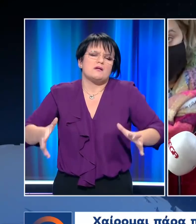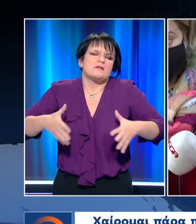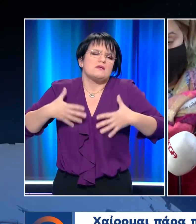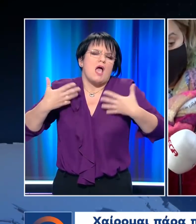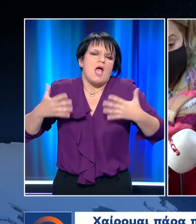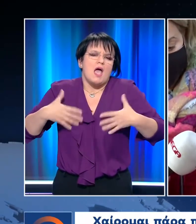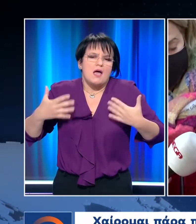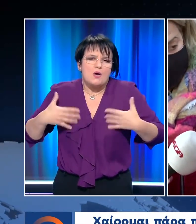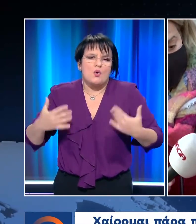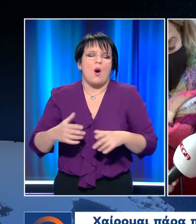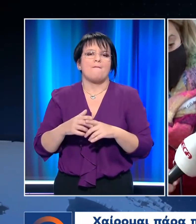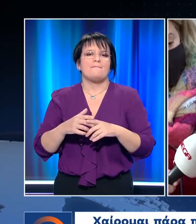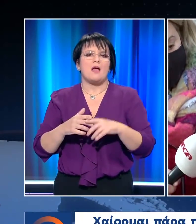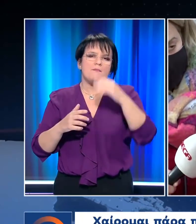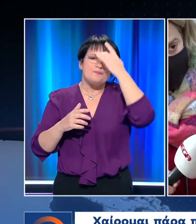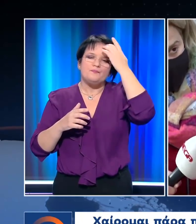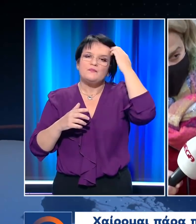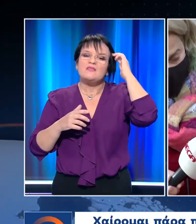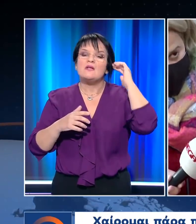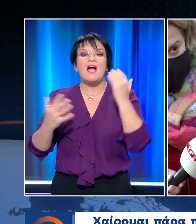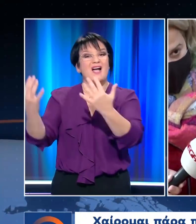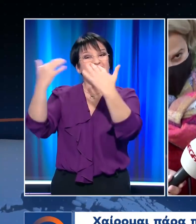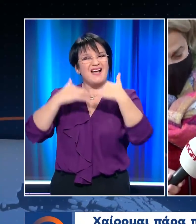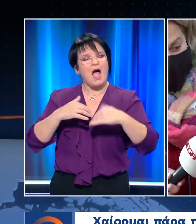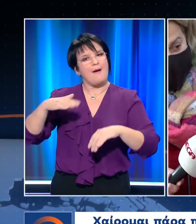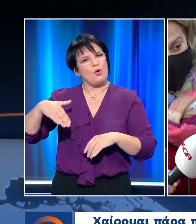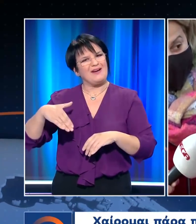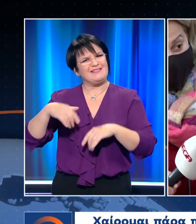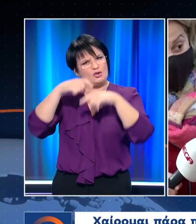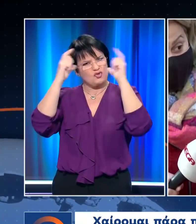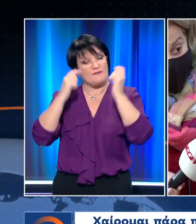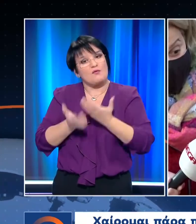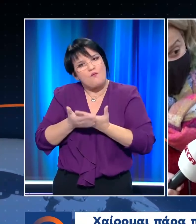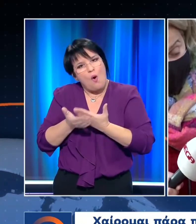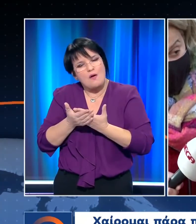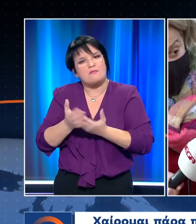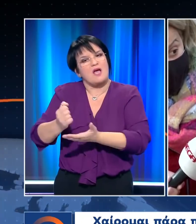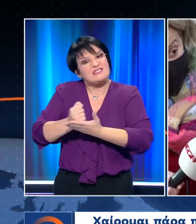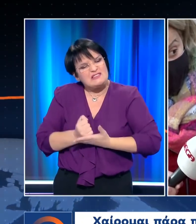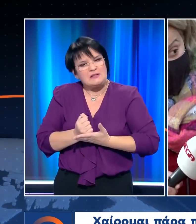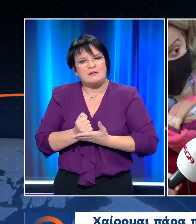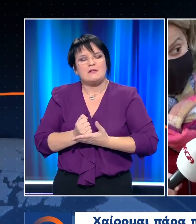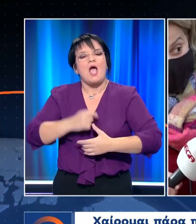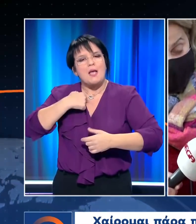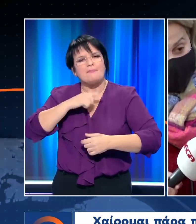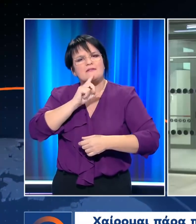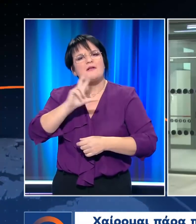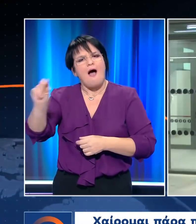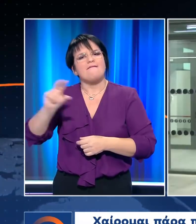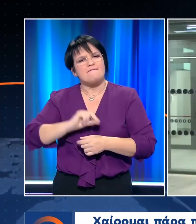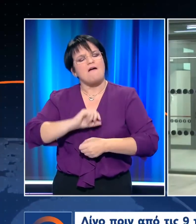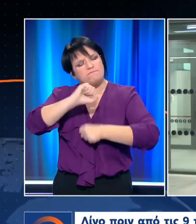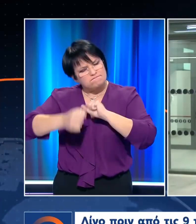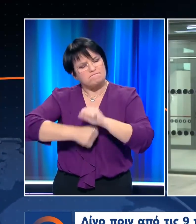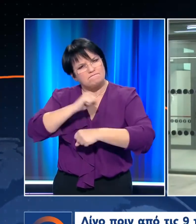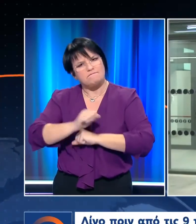πολύ για τις νοσηλεύτριες που έρχονται από την Κρήτη και θα κάναμε και εμείς το ίδιο. Λίγο